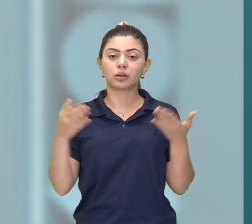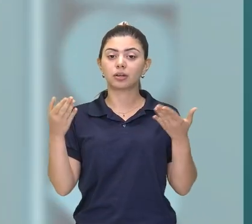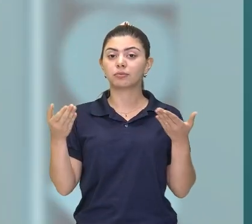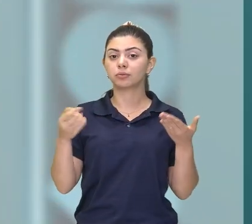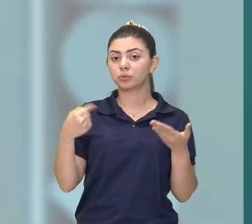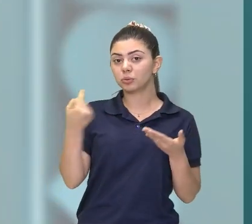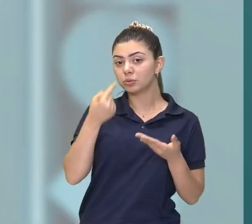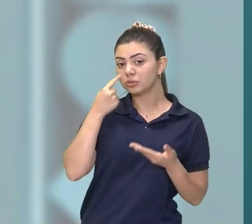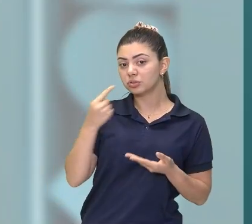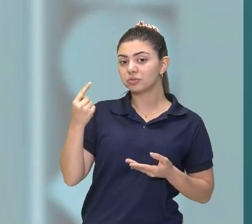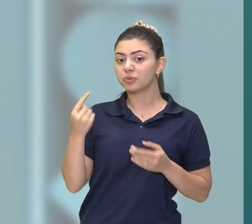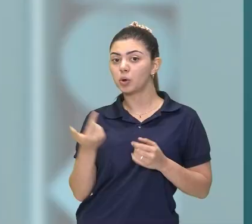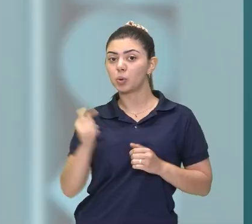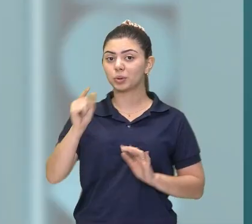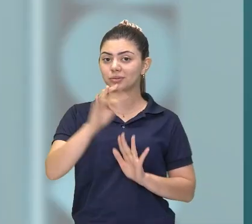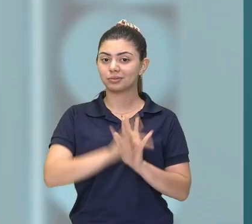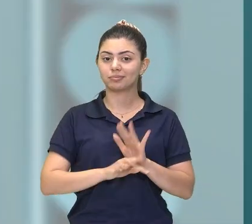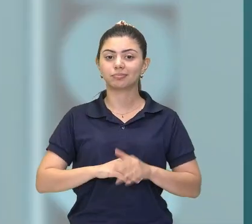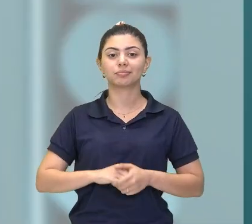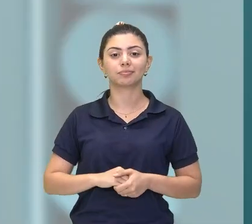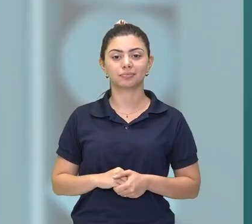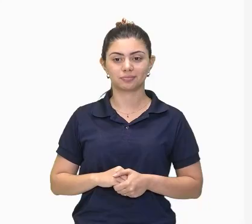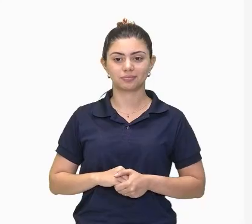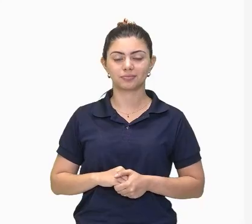acompanhem comigo no texto. Vejam aí.